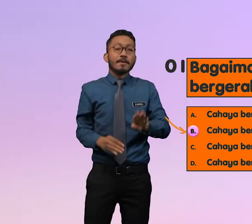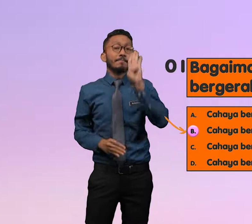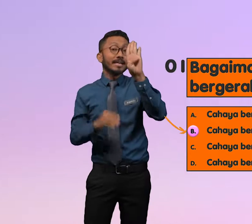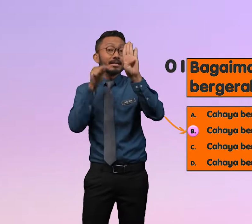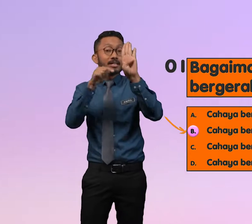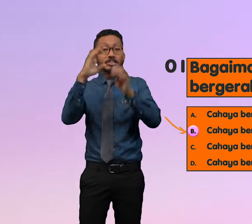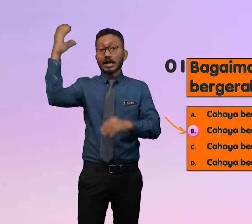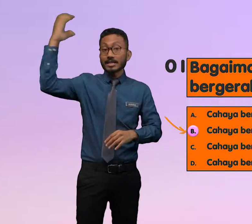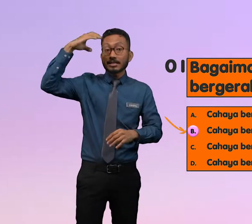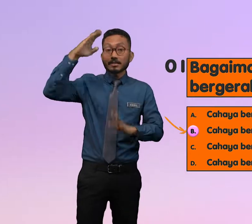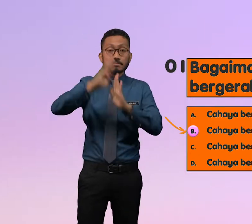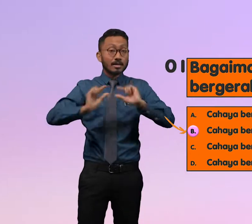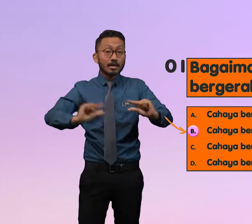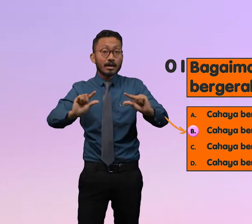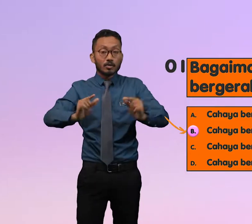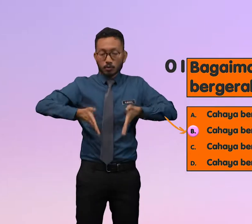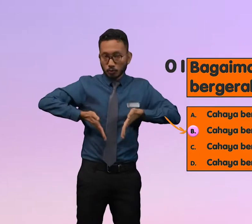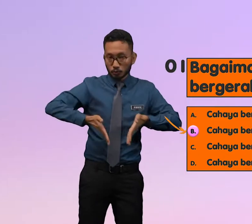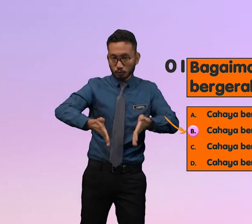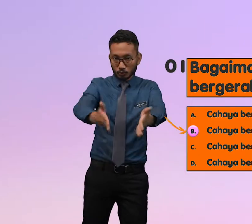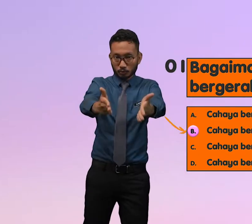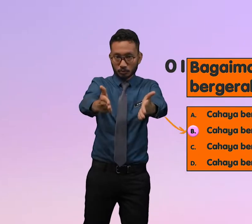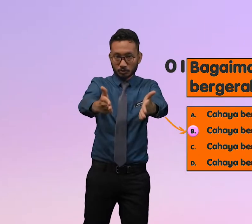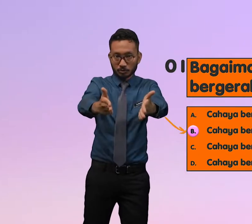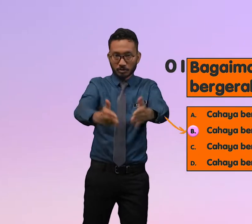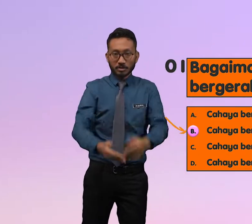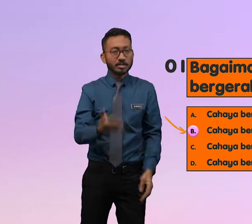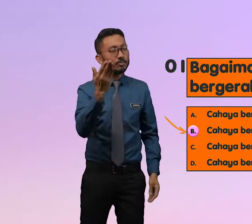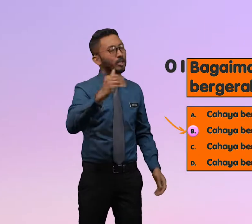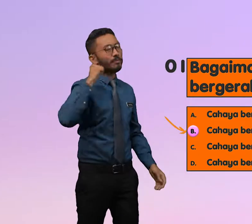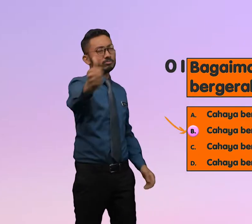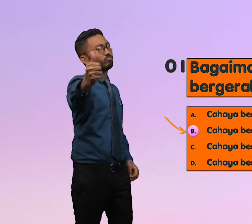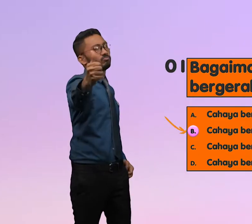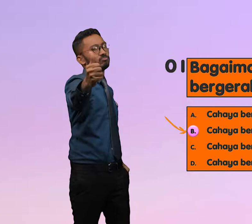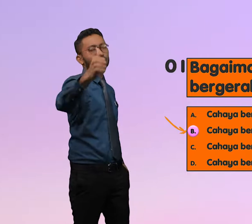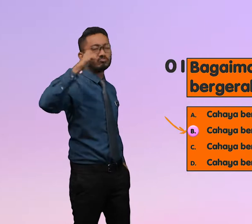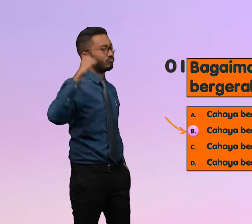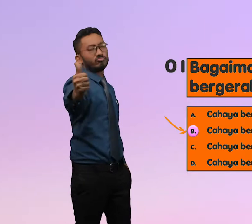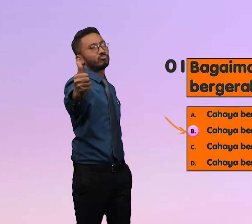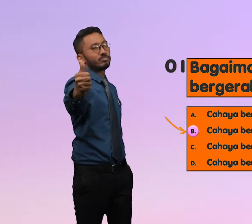B. Cahaya bergerak dulu. Kamu hebat.